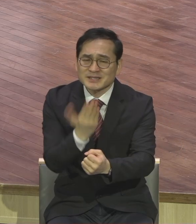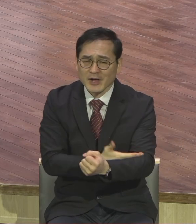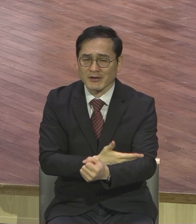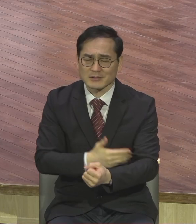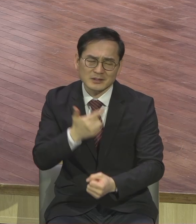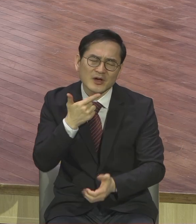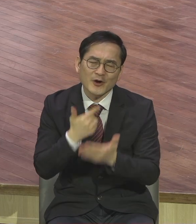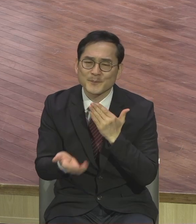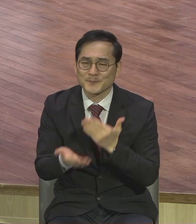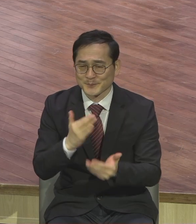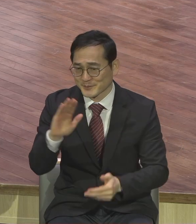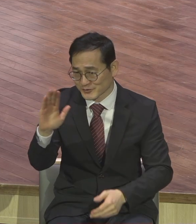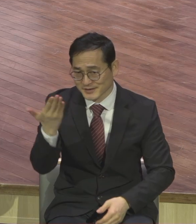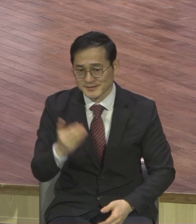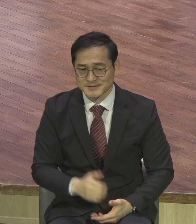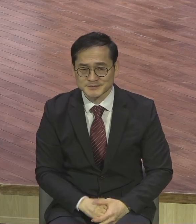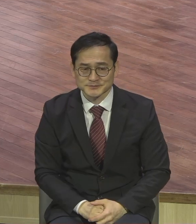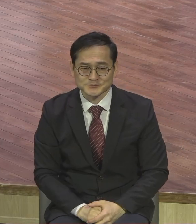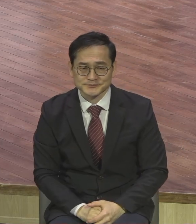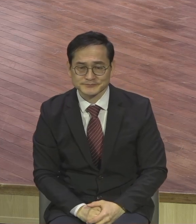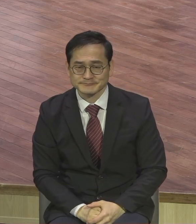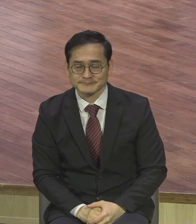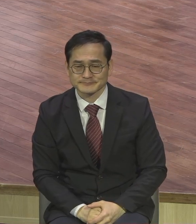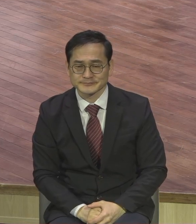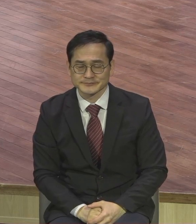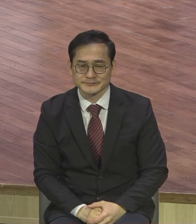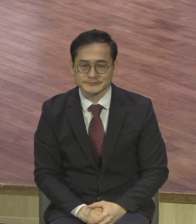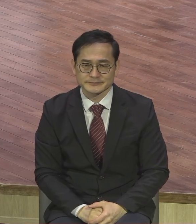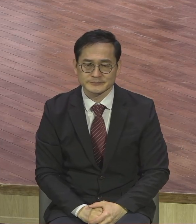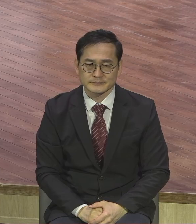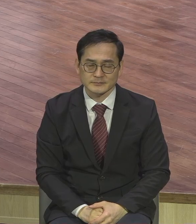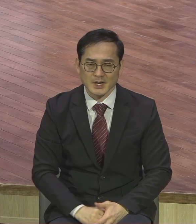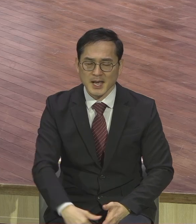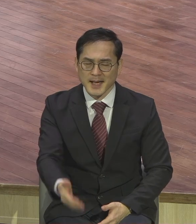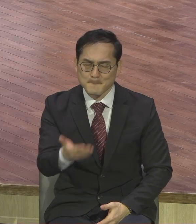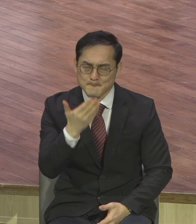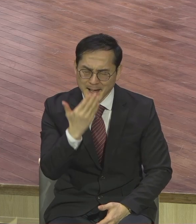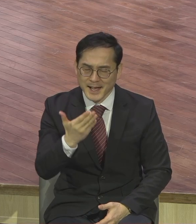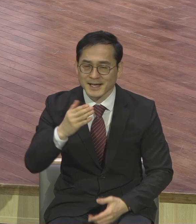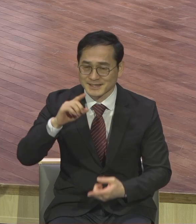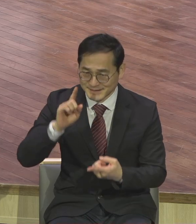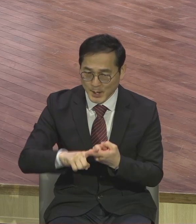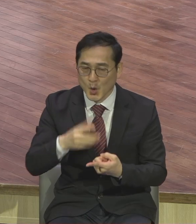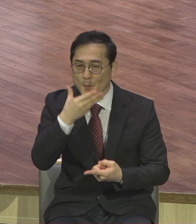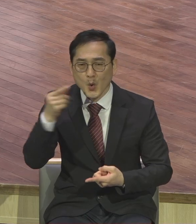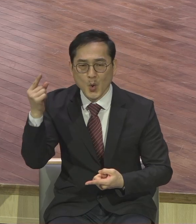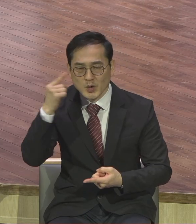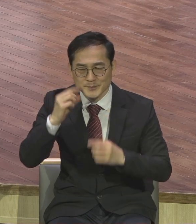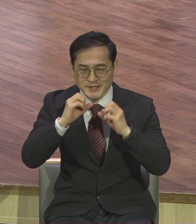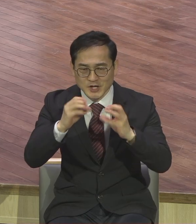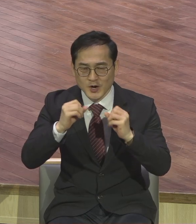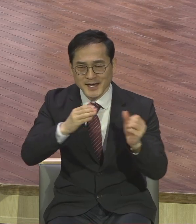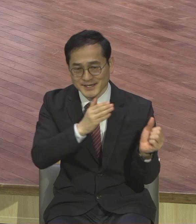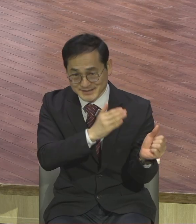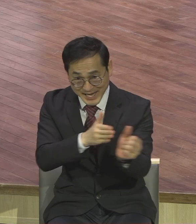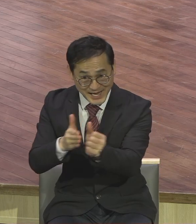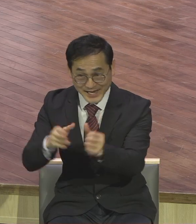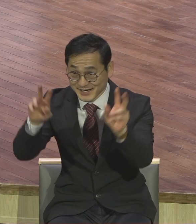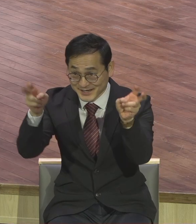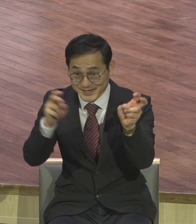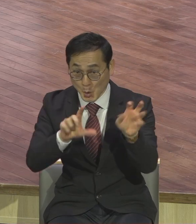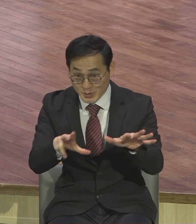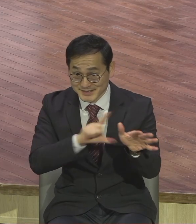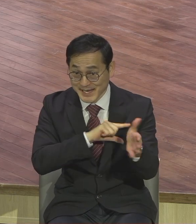오늘 우리 제목처럼 어떻게 하든지 할 수 있는 대로 복음을 전하자.